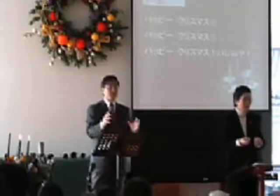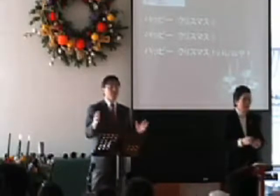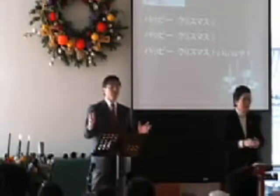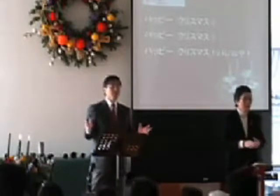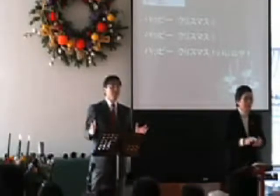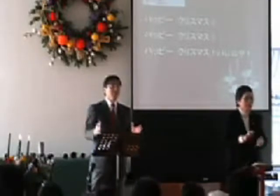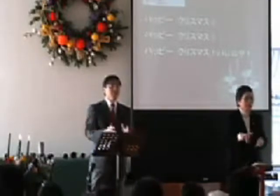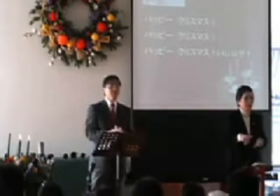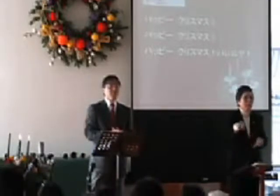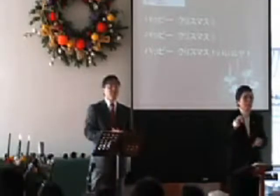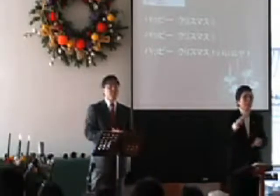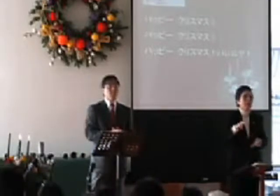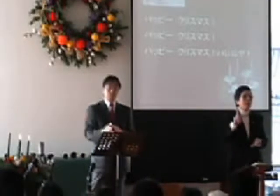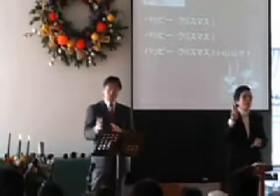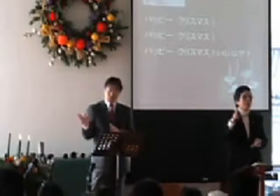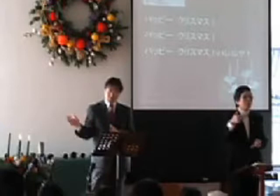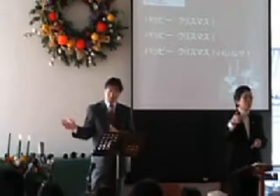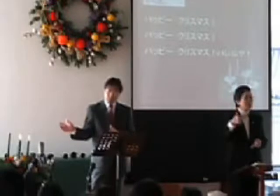かっていうことを、